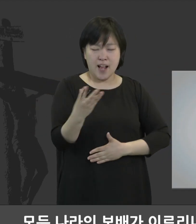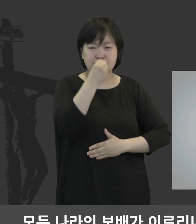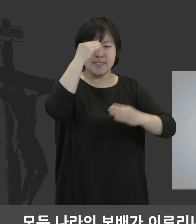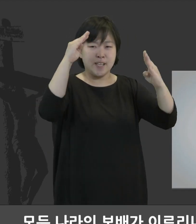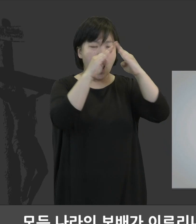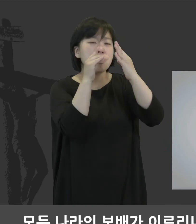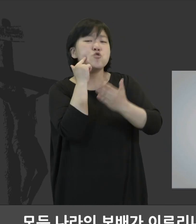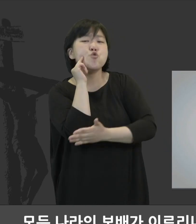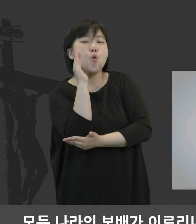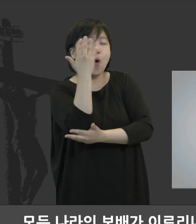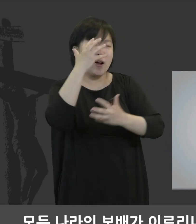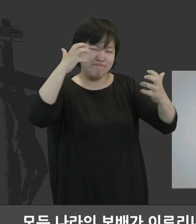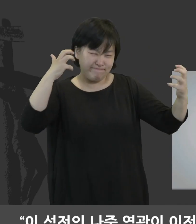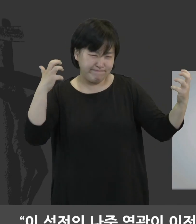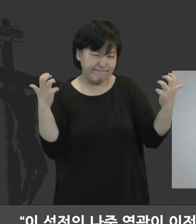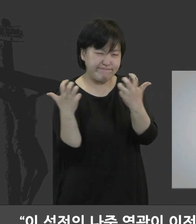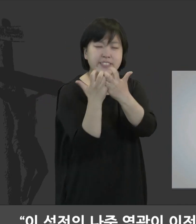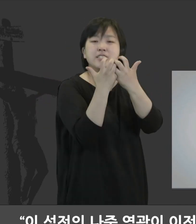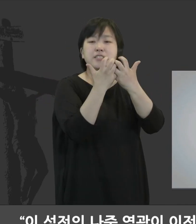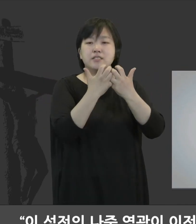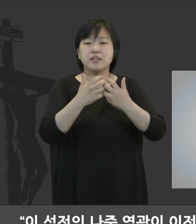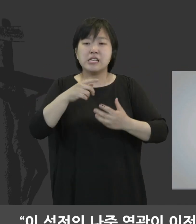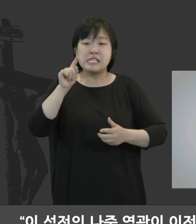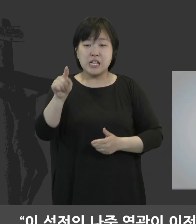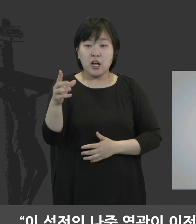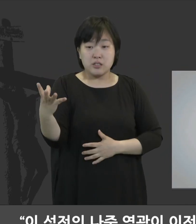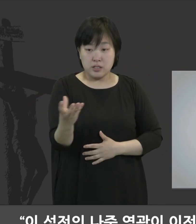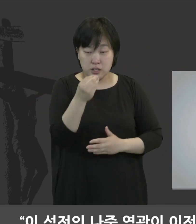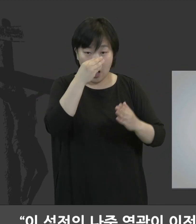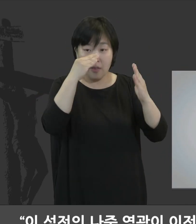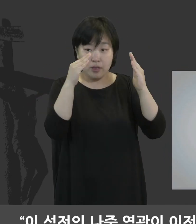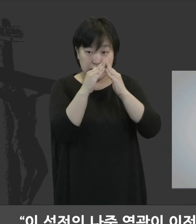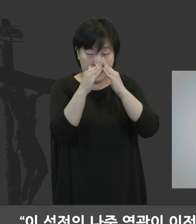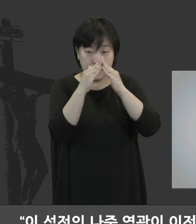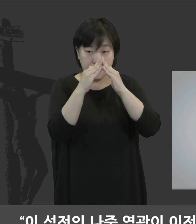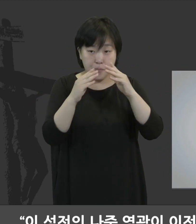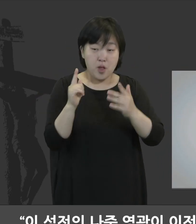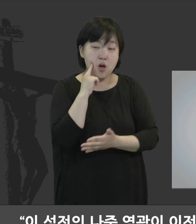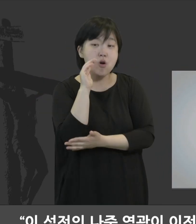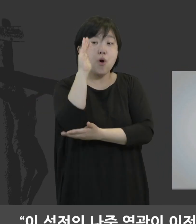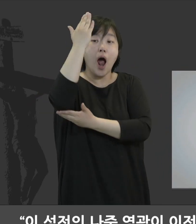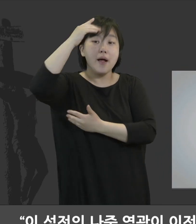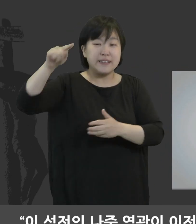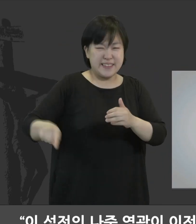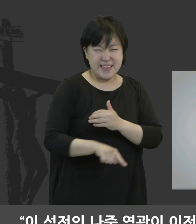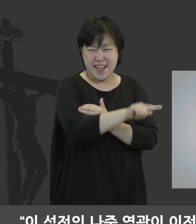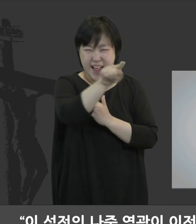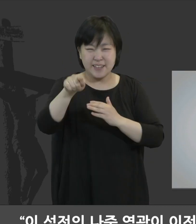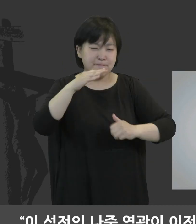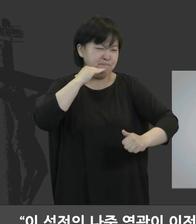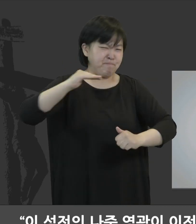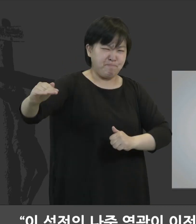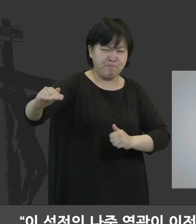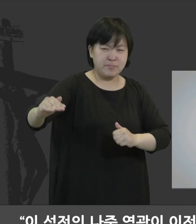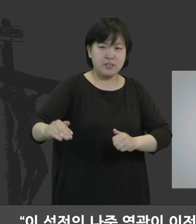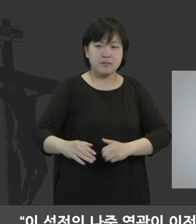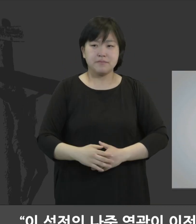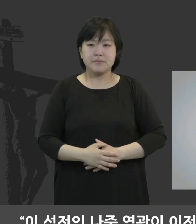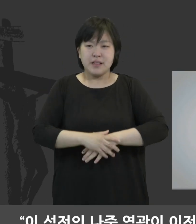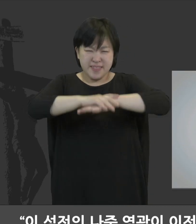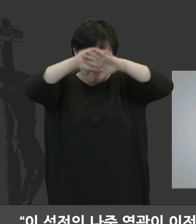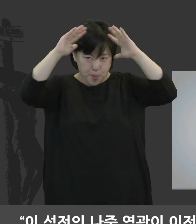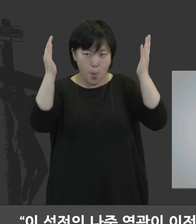영광이 충만하게 하리라. 이 성전의 나중 영광이 이전 영광보다 크리라. 만군의